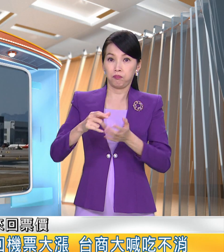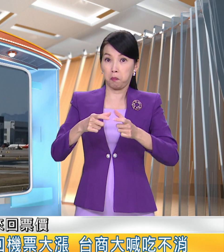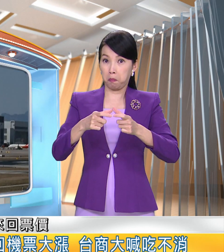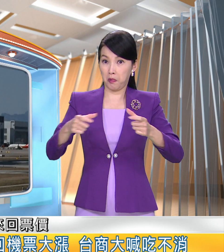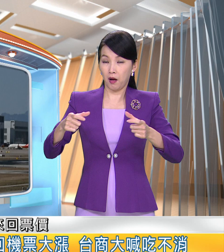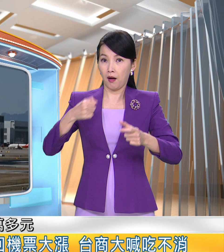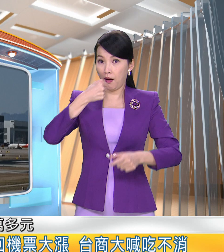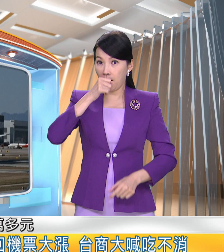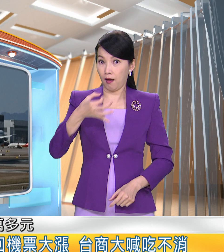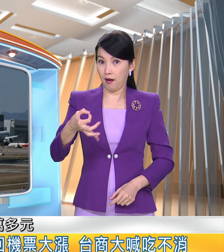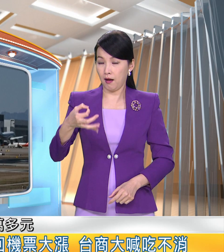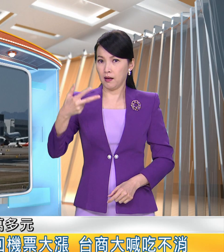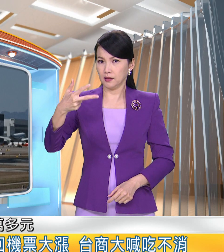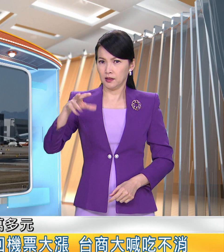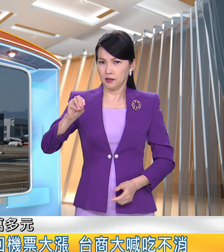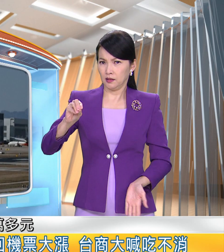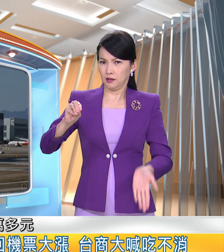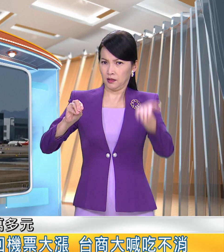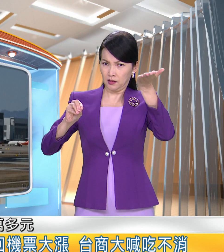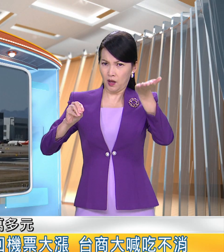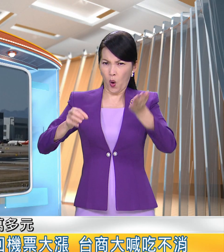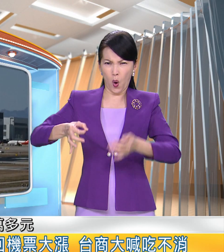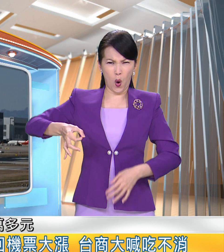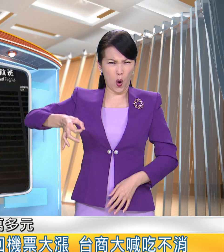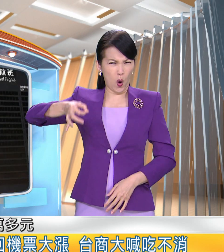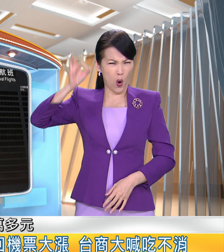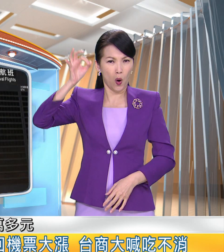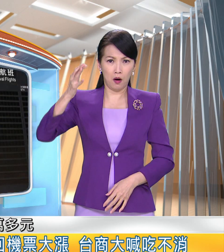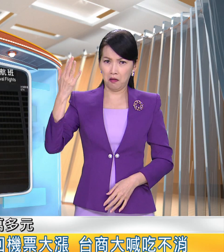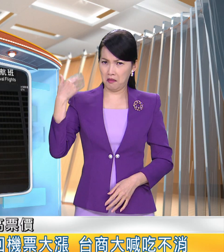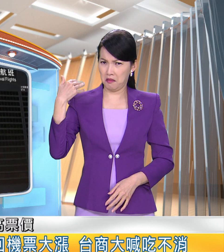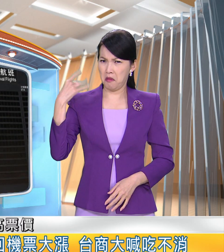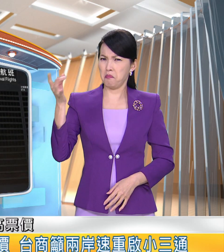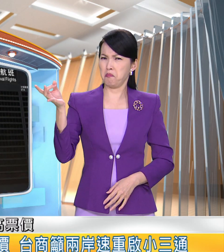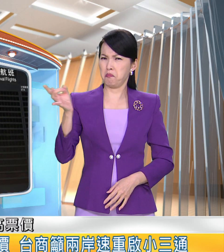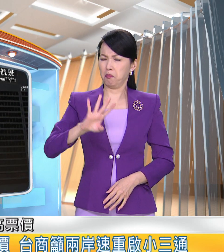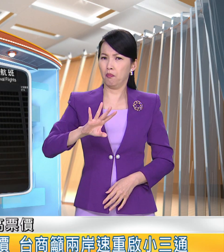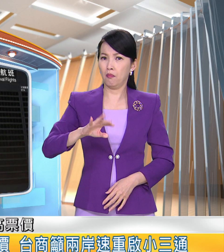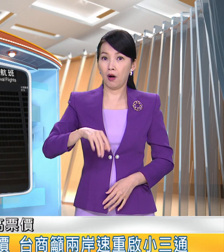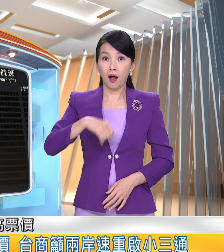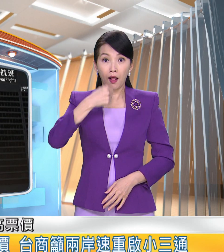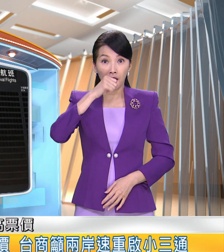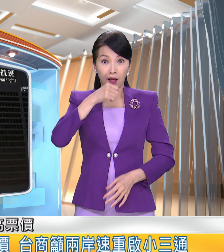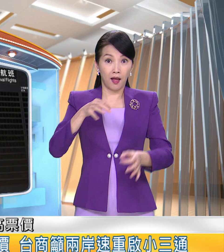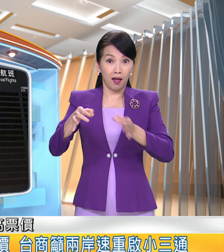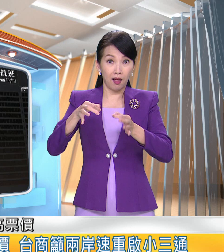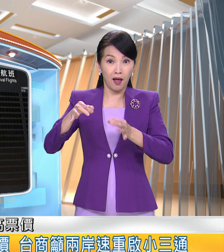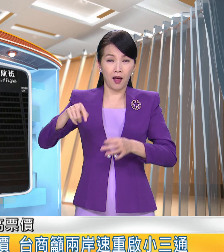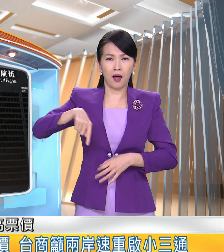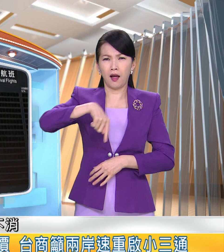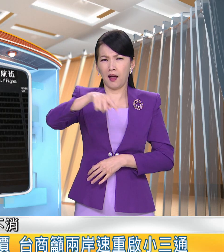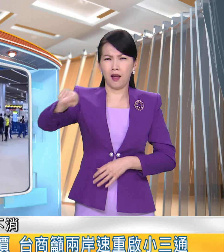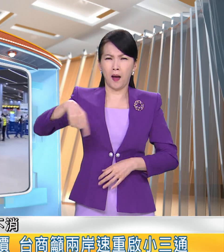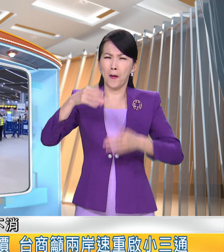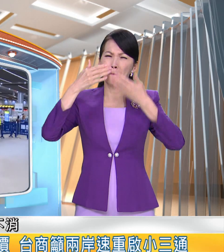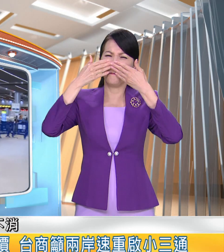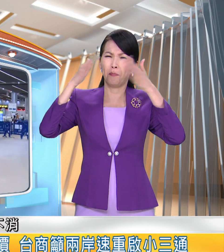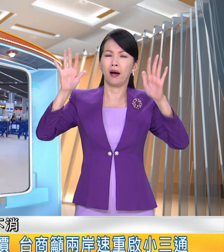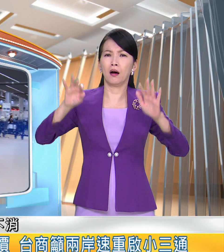价折合台币要70,000多元，这史无前例的高票价让台商大喊吃